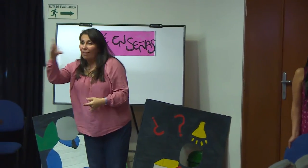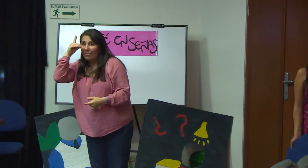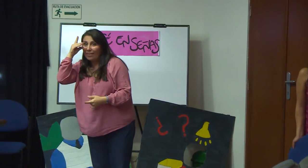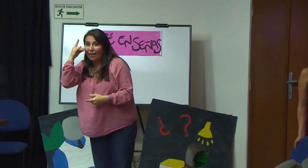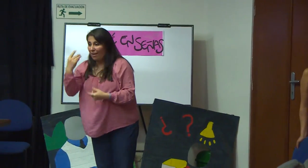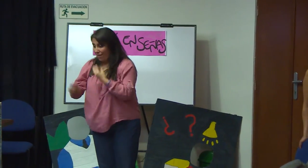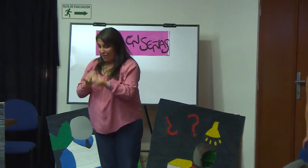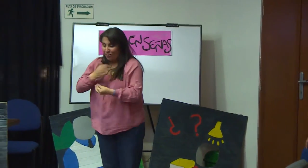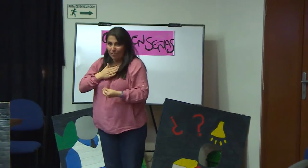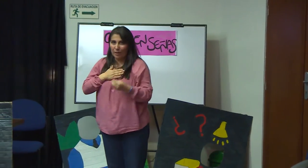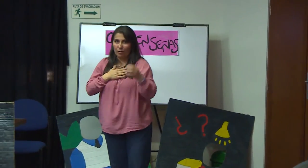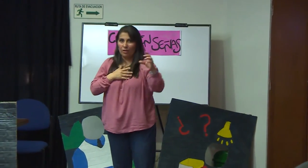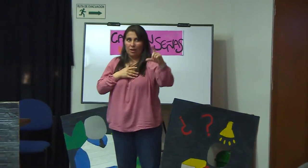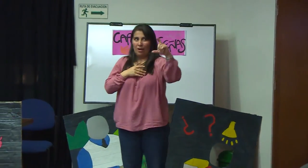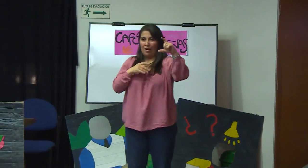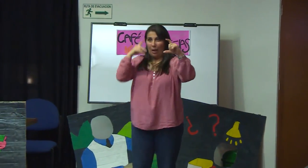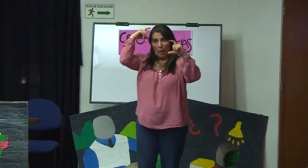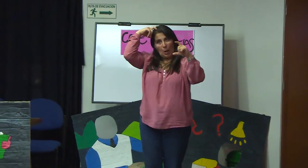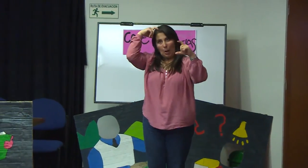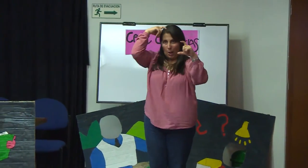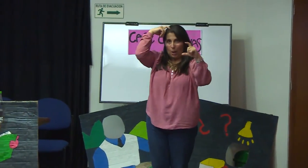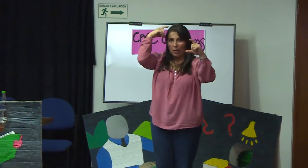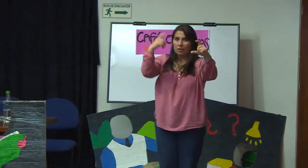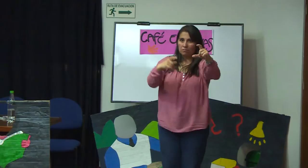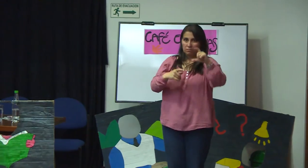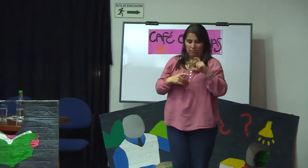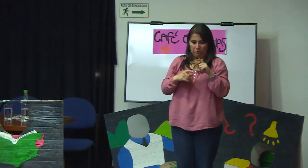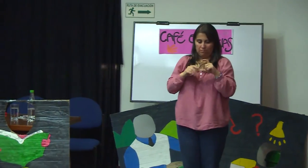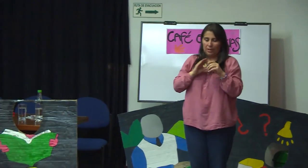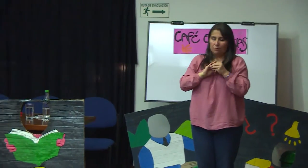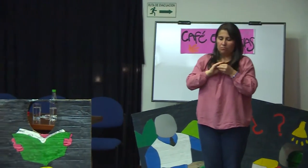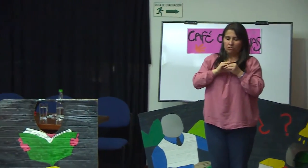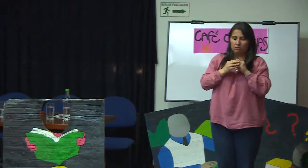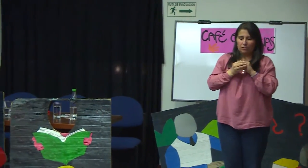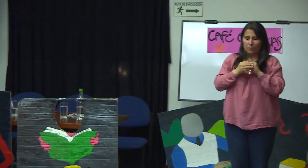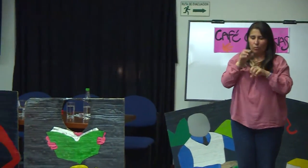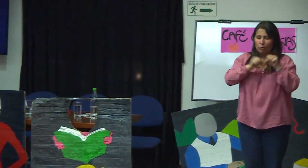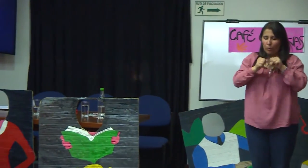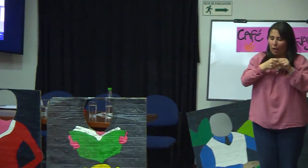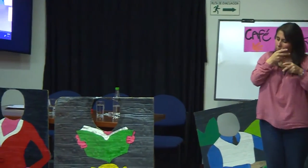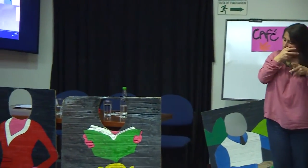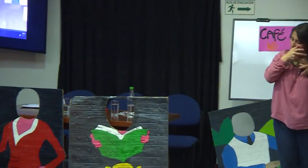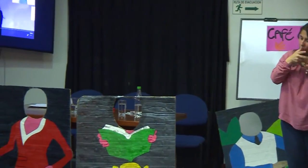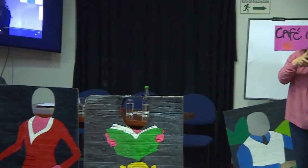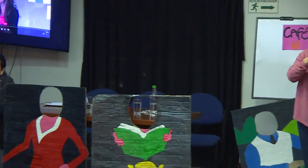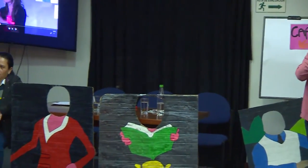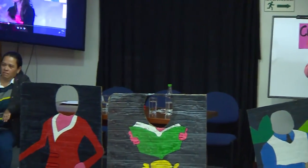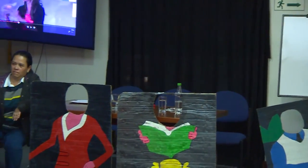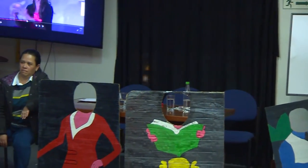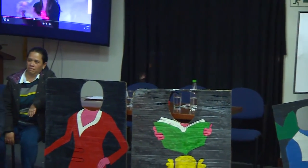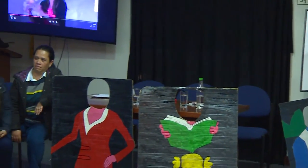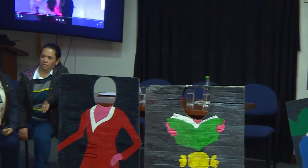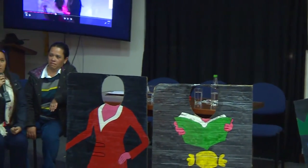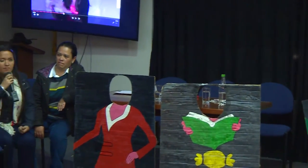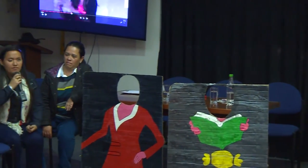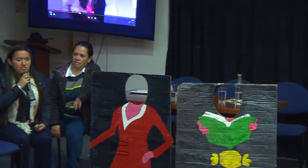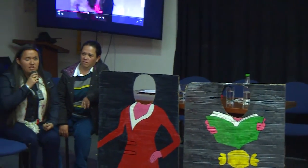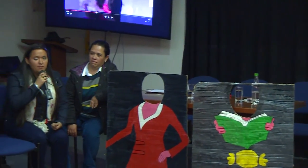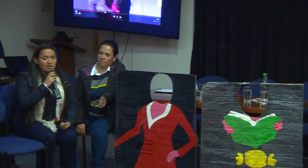es el hecho de permitir que yo explore el mundo y que yo conozca el mundo a través de un títere. ¿Sí? Pienso